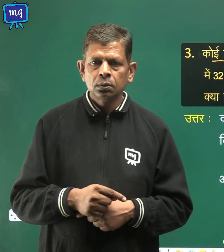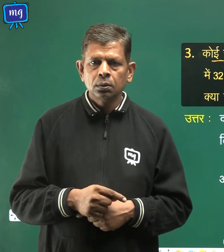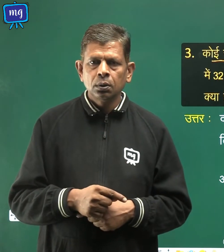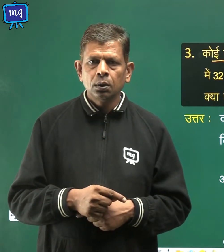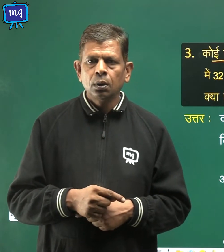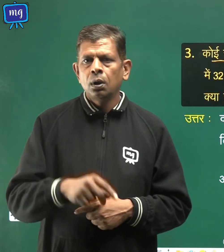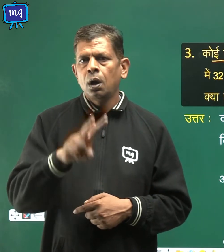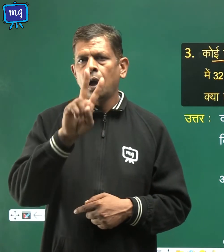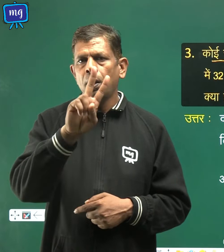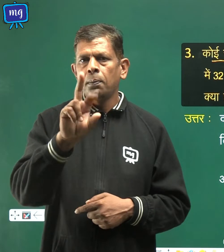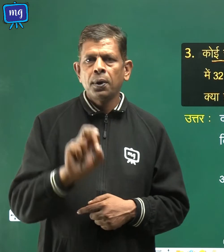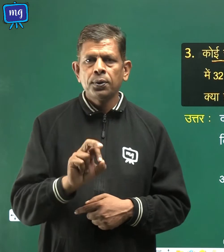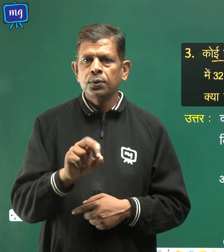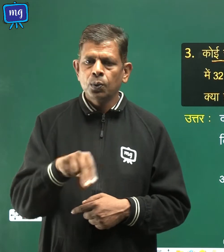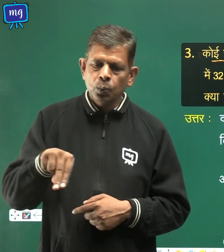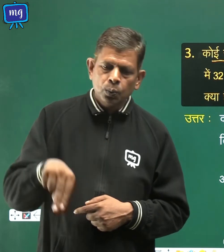20 दोलन